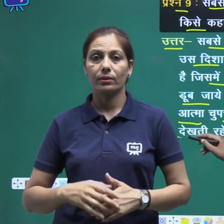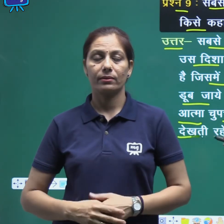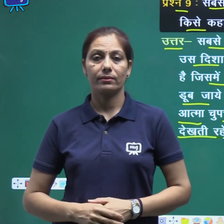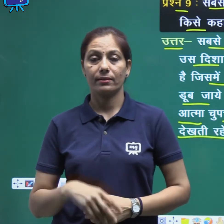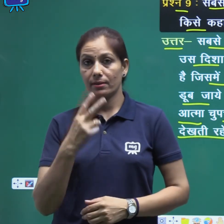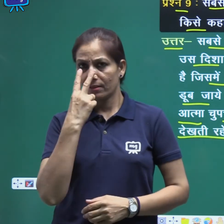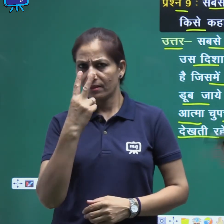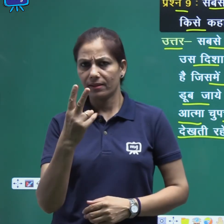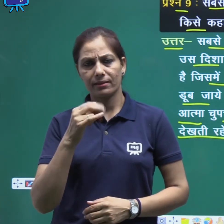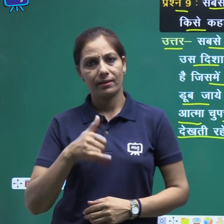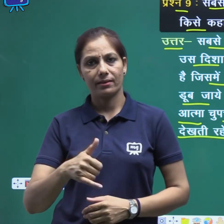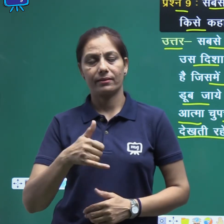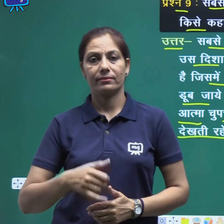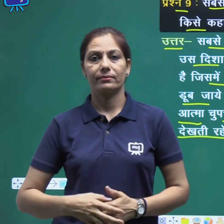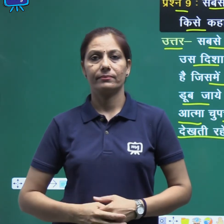देखती रहे।